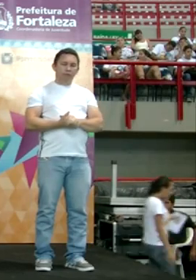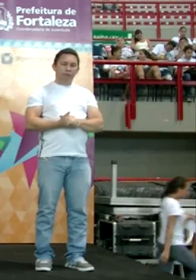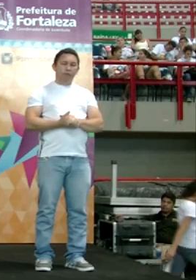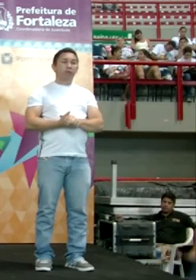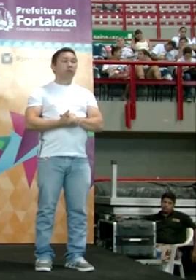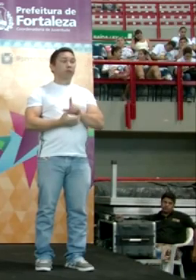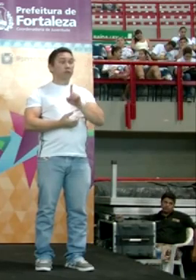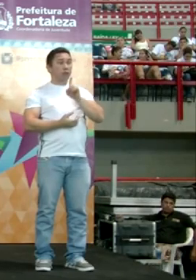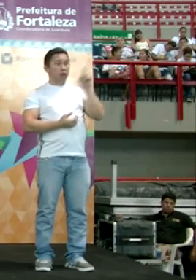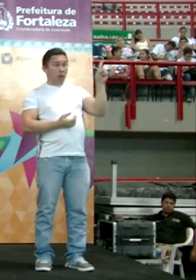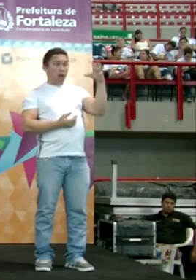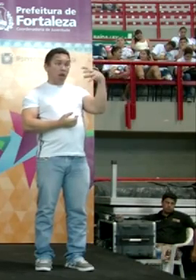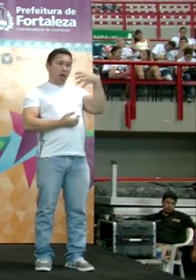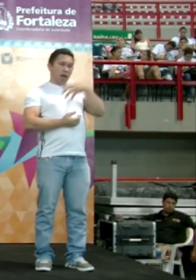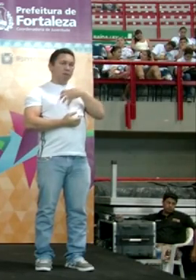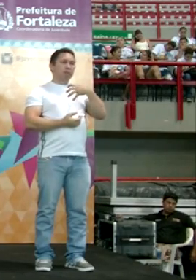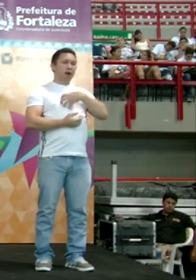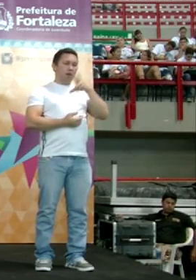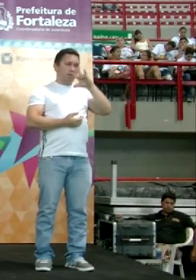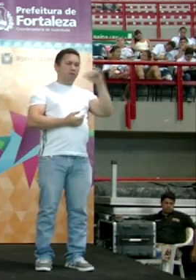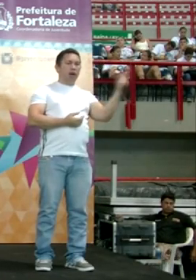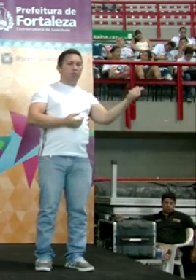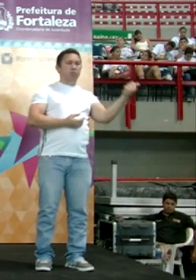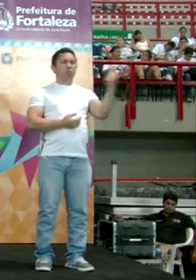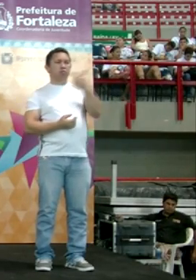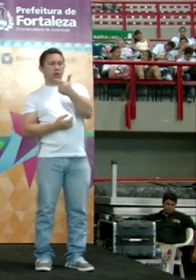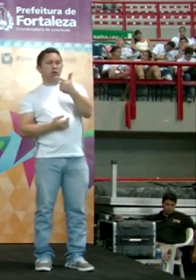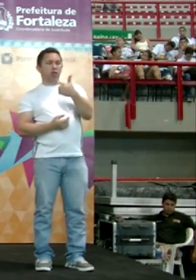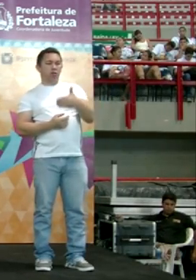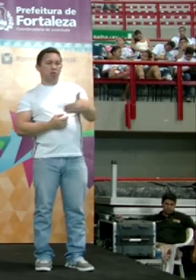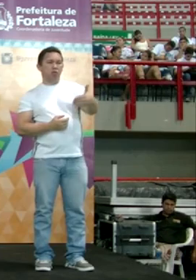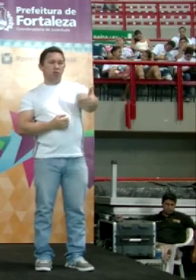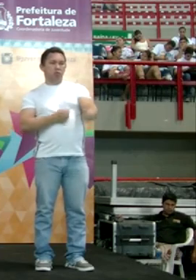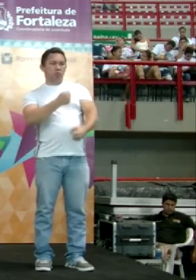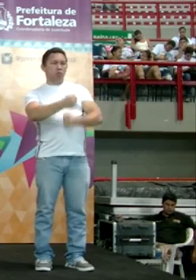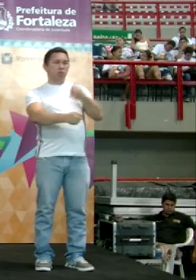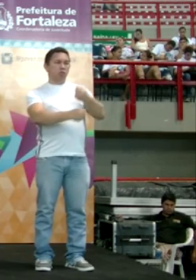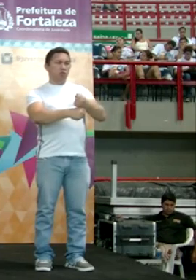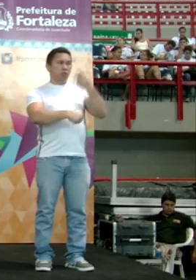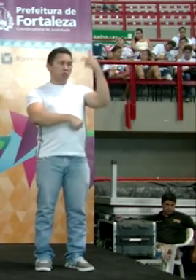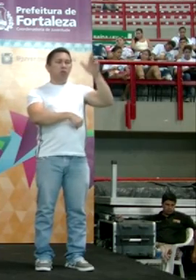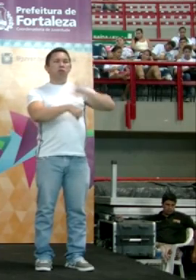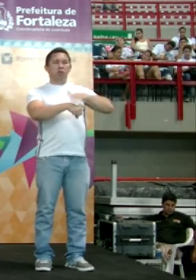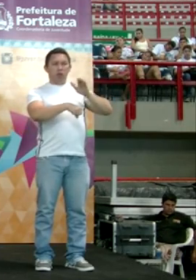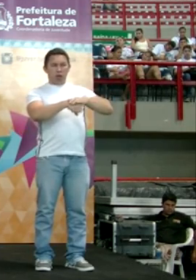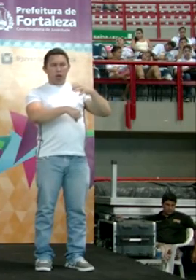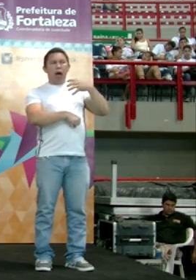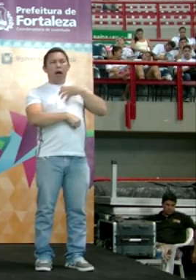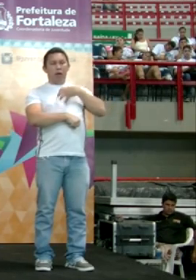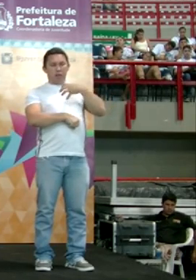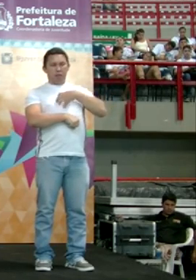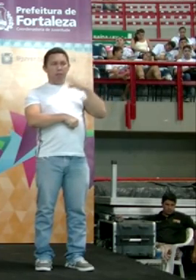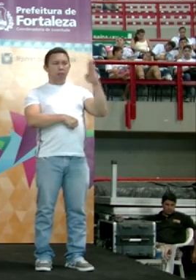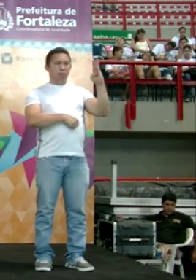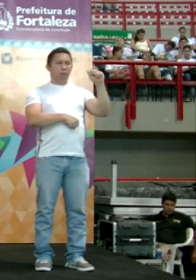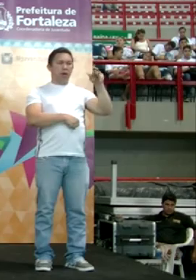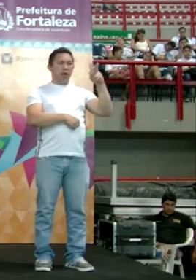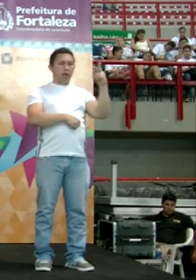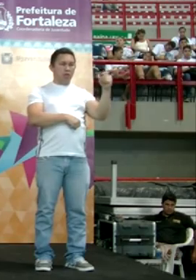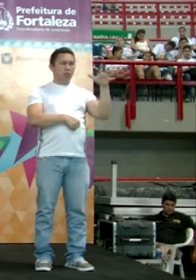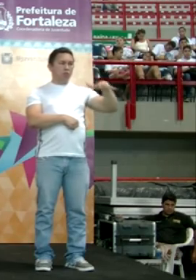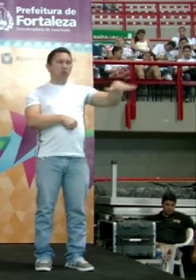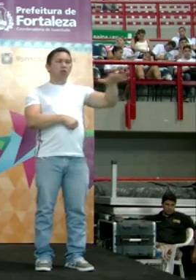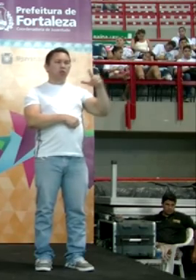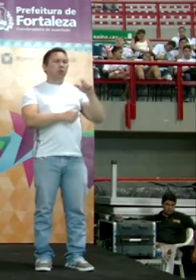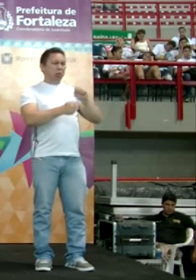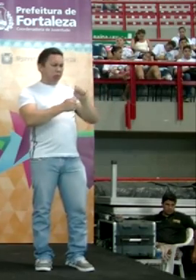A Bahia deve ultrapassar o Ceará ainda esse ano. Foi construído um grande parque eólico na Bahia, os aerogeradores